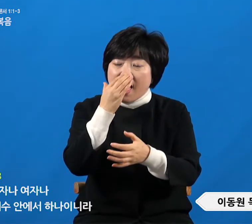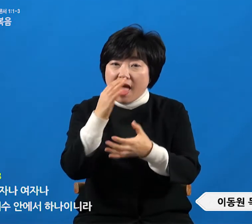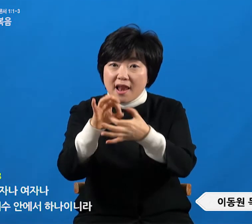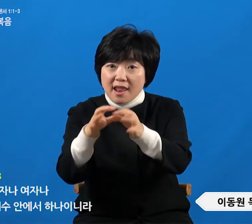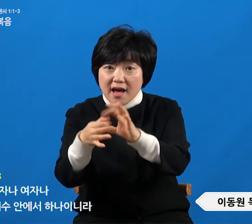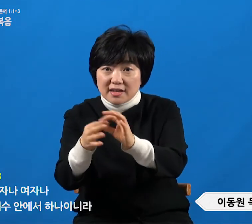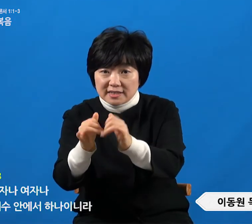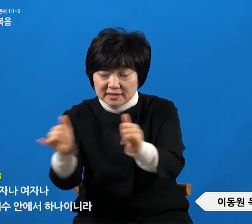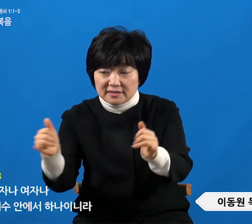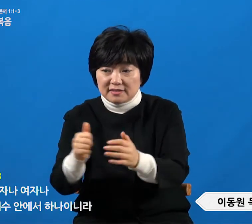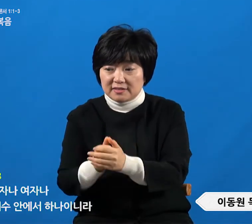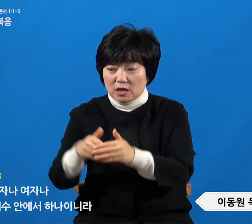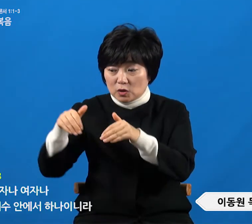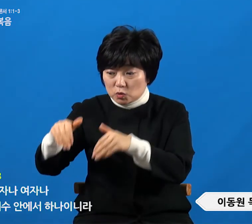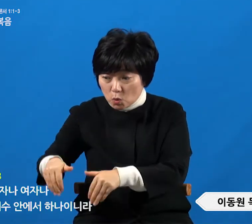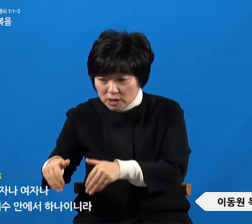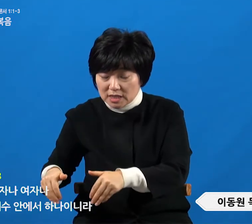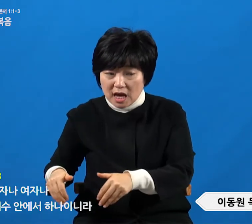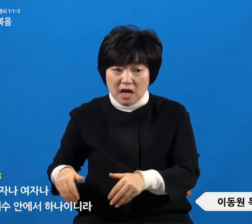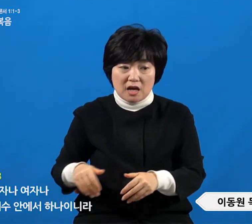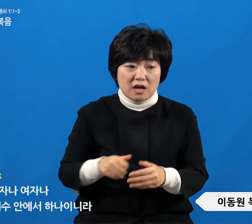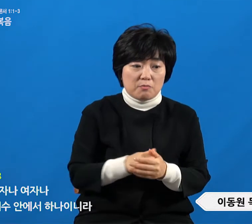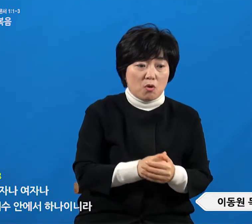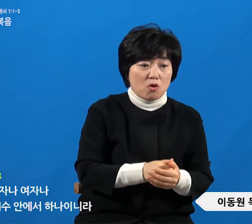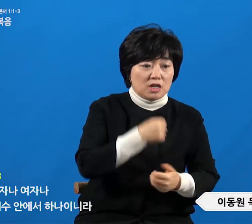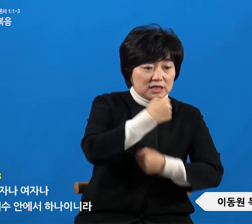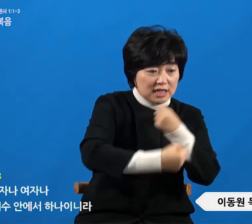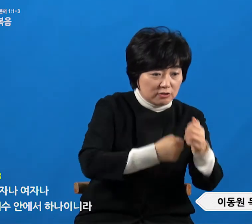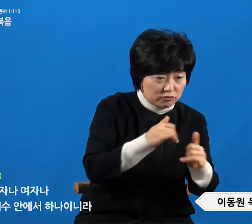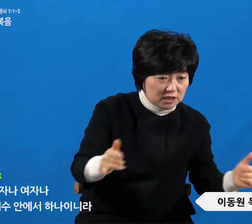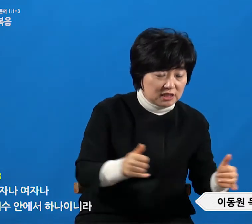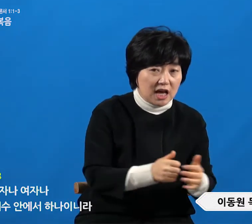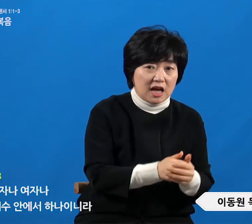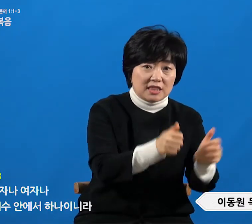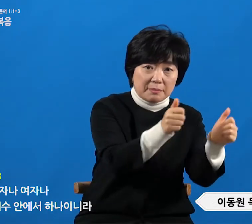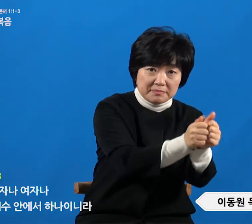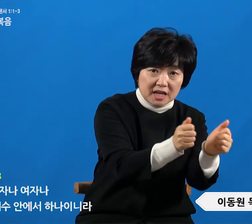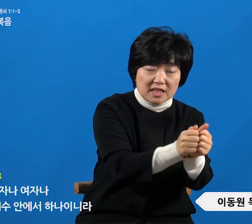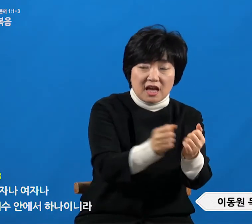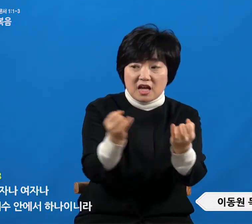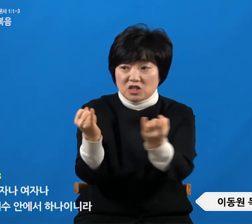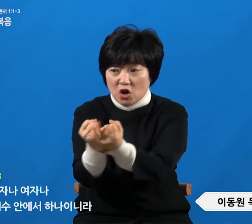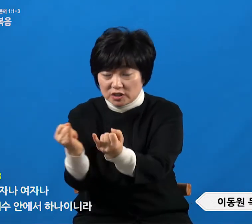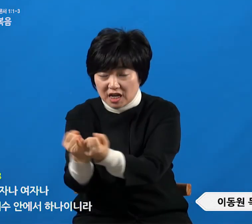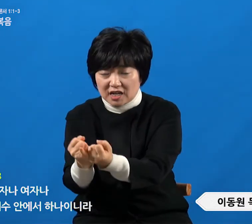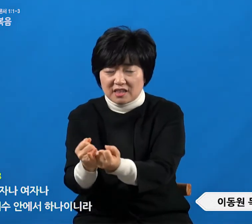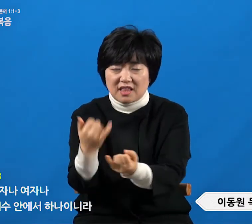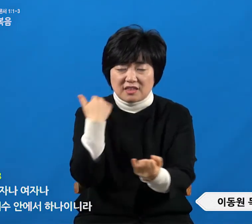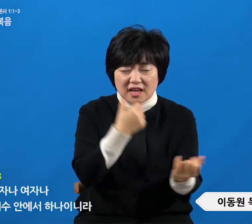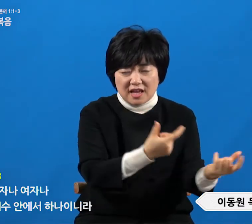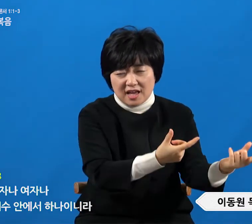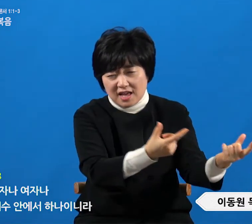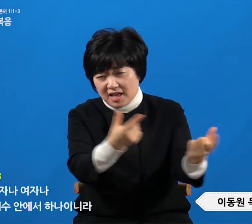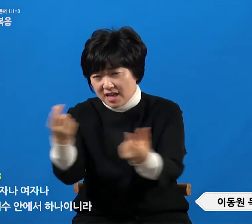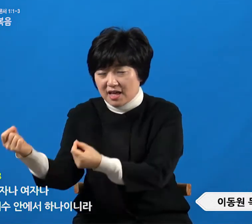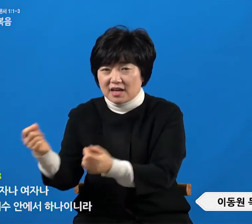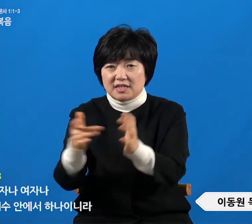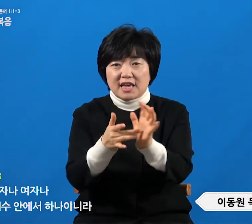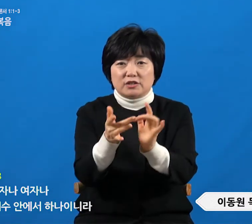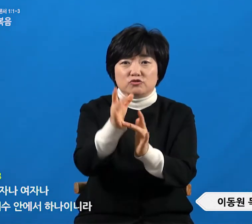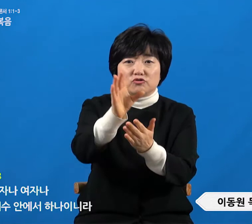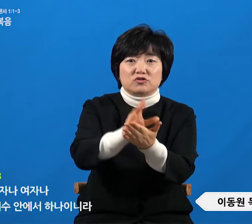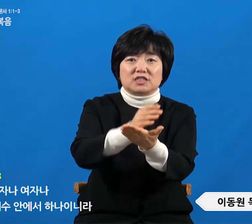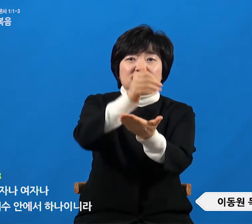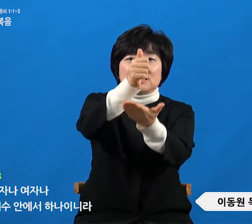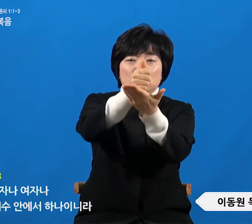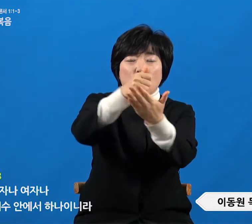종이나 자유인이나 남자나 여자나 다 그리스도 예수 안에서 뭐예요? 하나이니라 그랬어요.